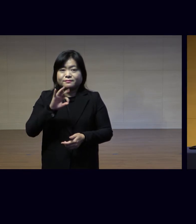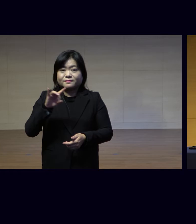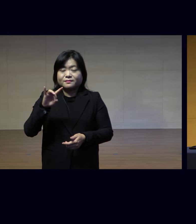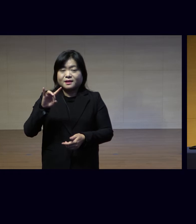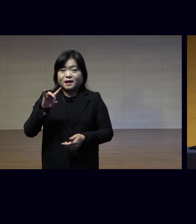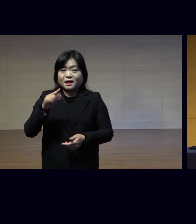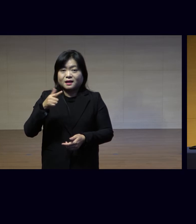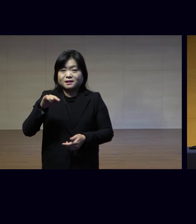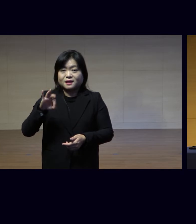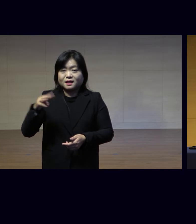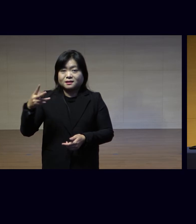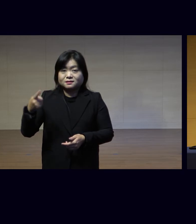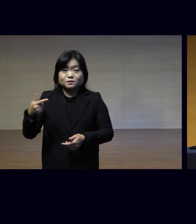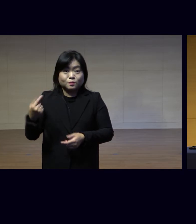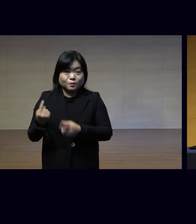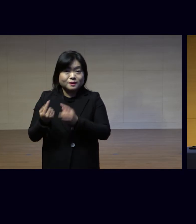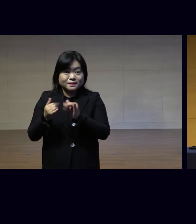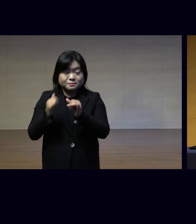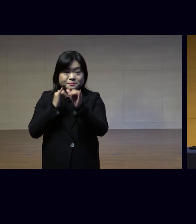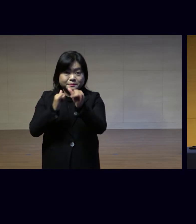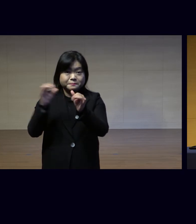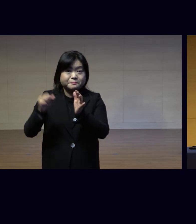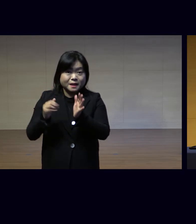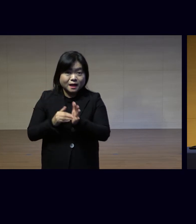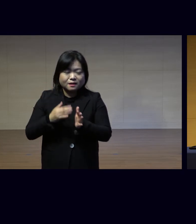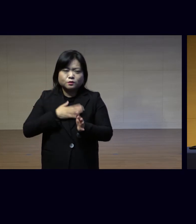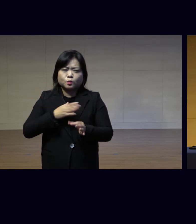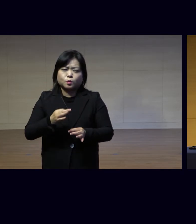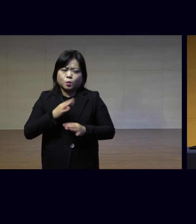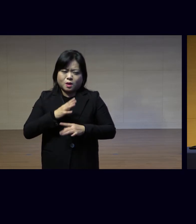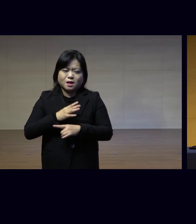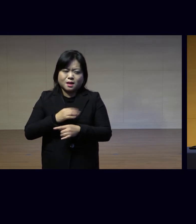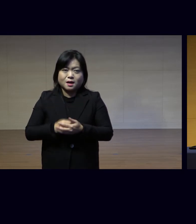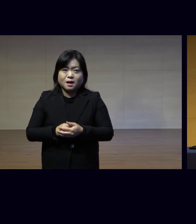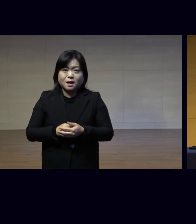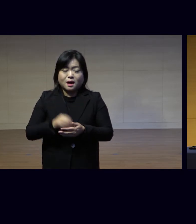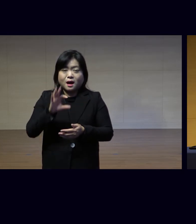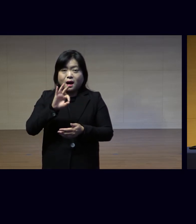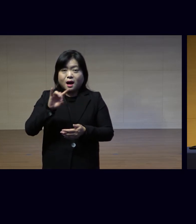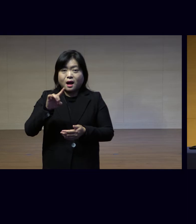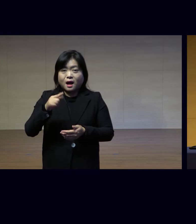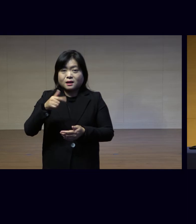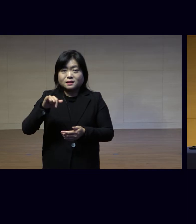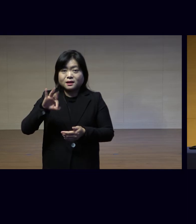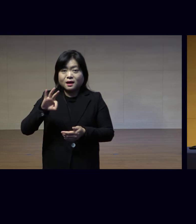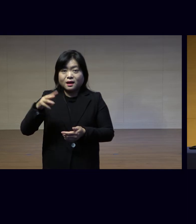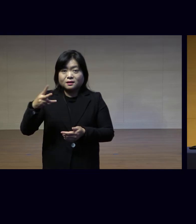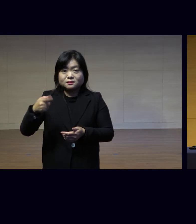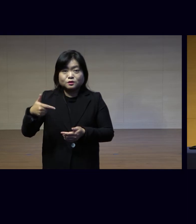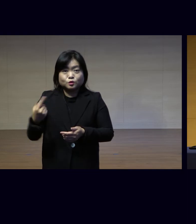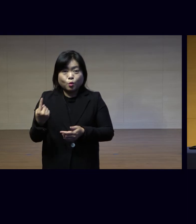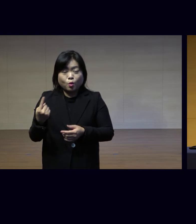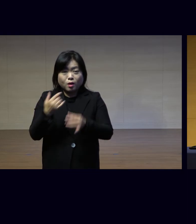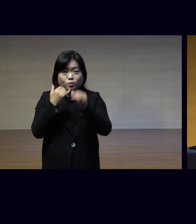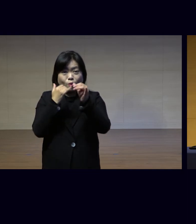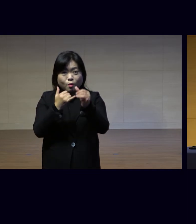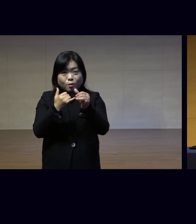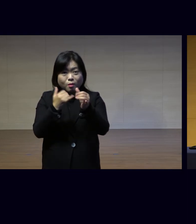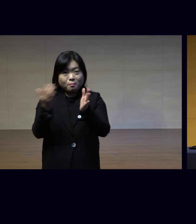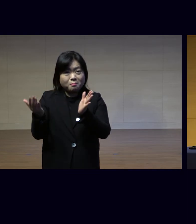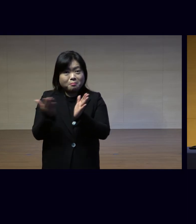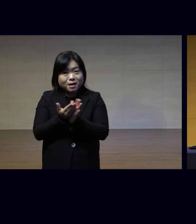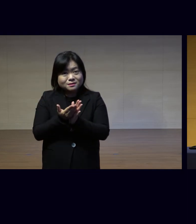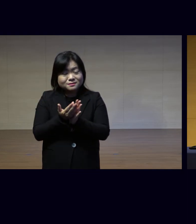상을 받았죠. 저는 사실은 좀 놀랐습니다. 아니에르노가 노벨상을 받을 만큼의